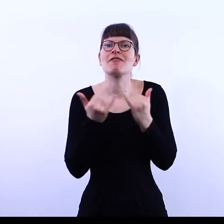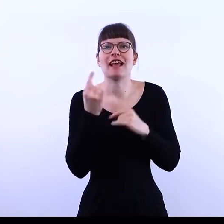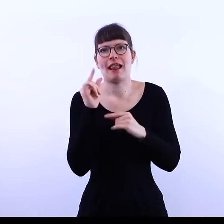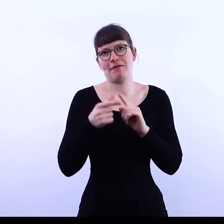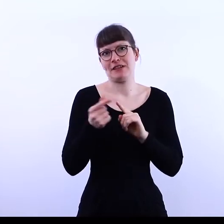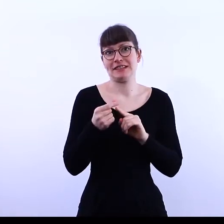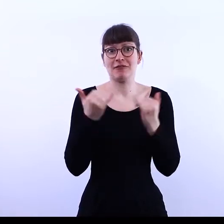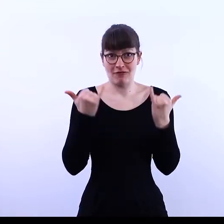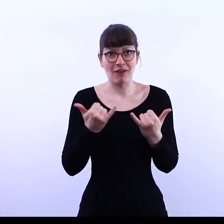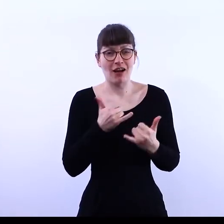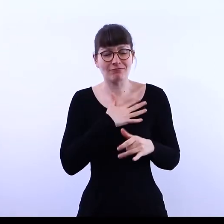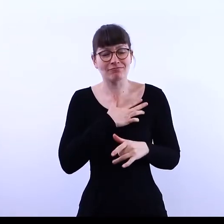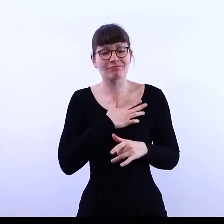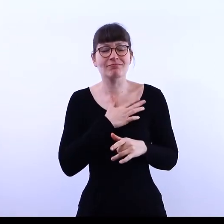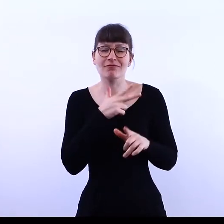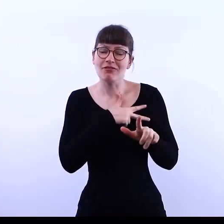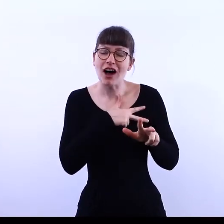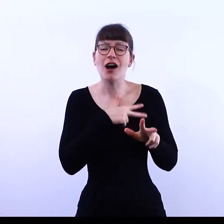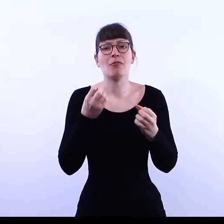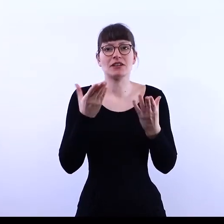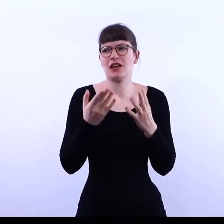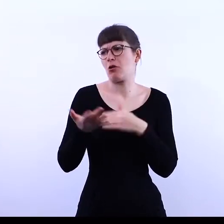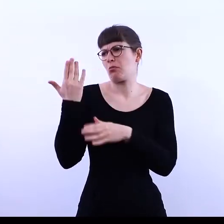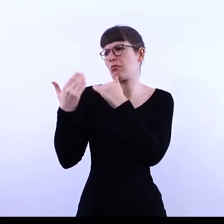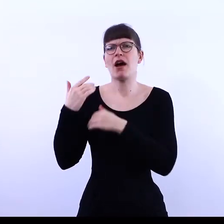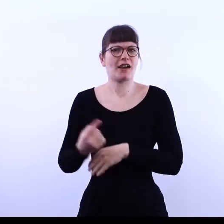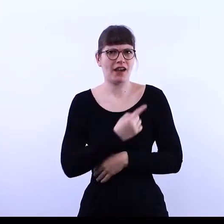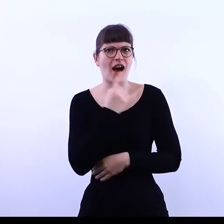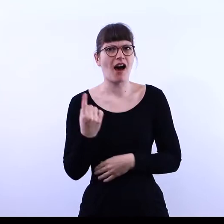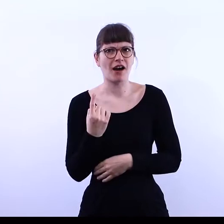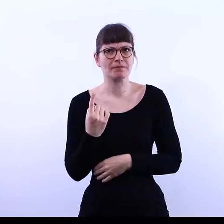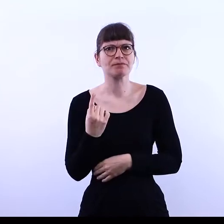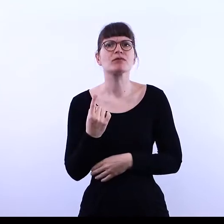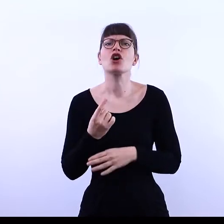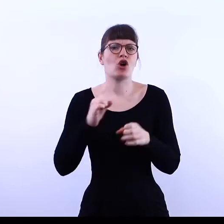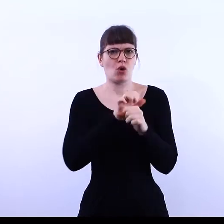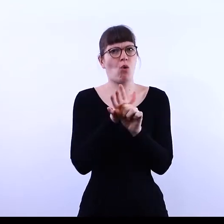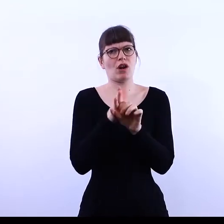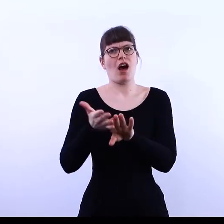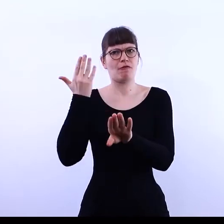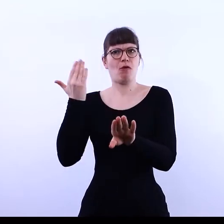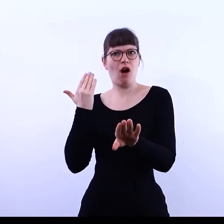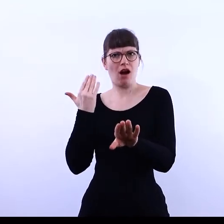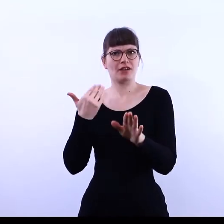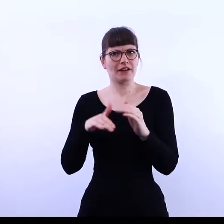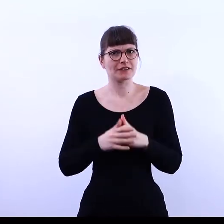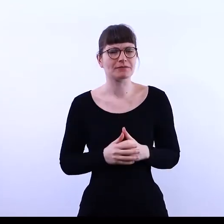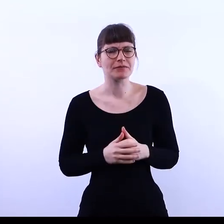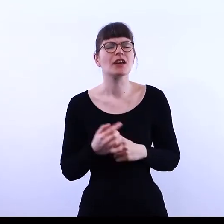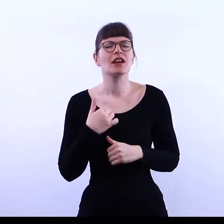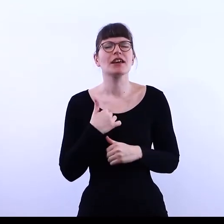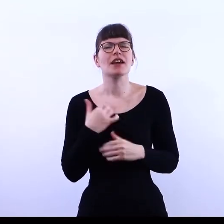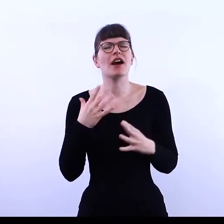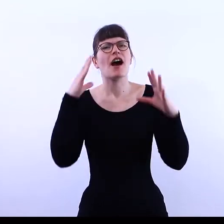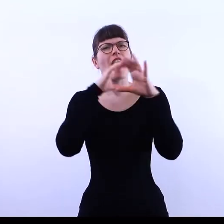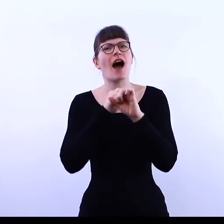tatsächlich so zugetragen hat. Das war vor ein paar Jahren, jedenfalls vor Corona, weil ich bin nämlich abends von